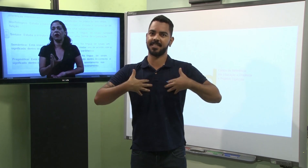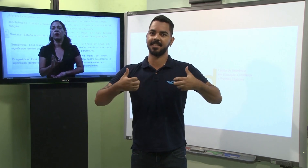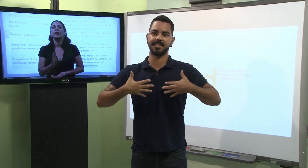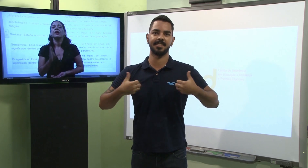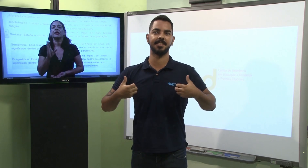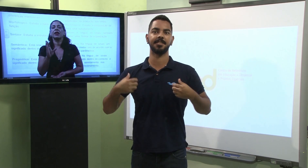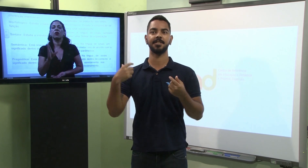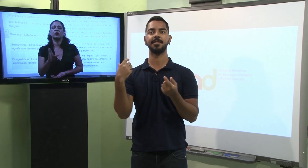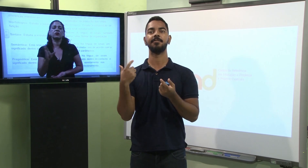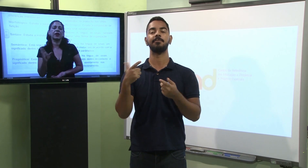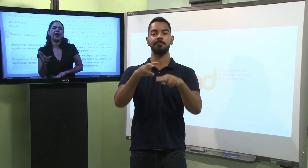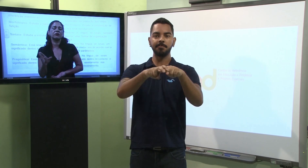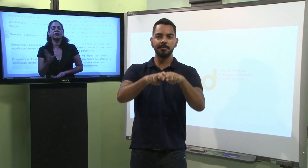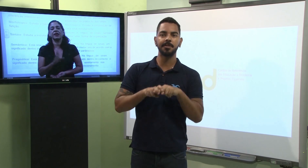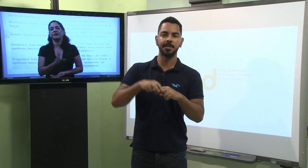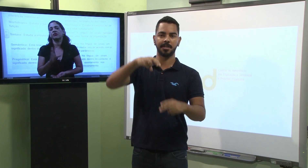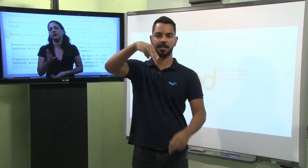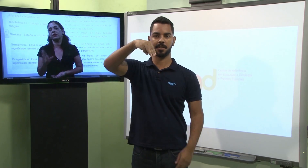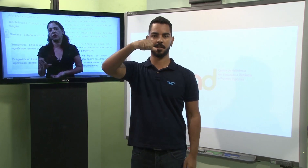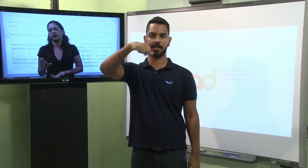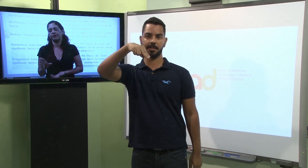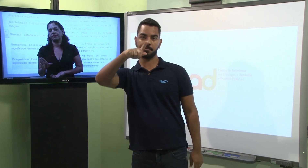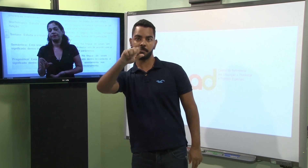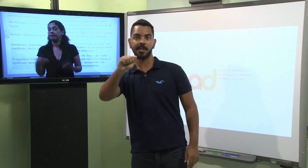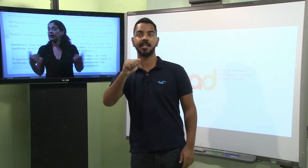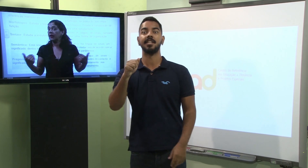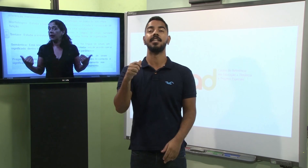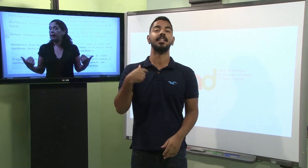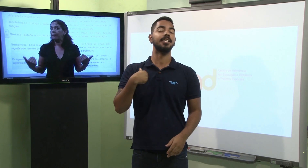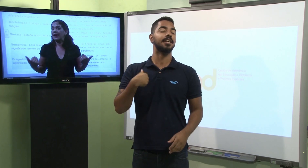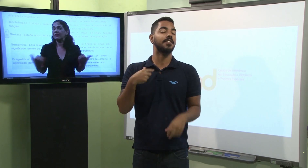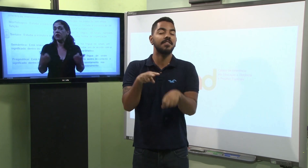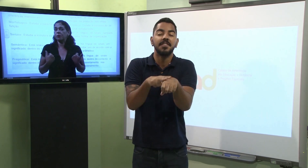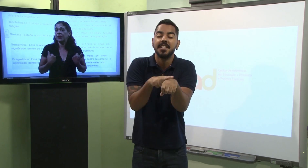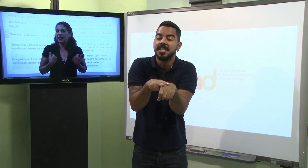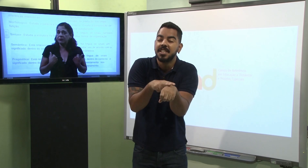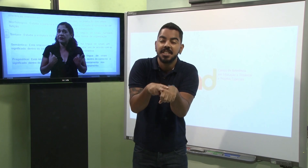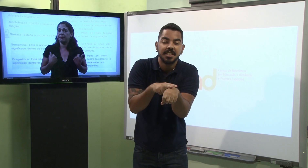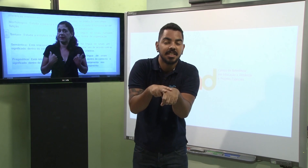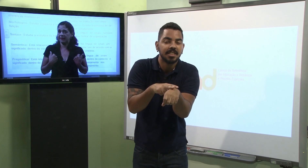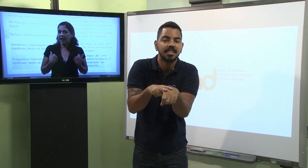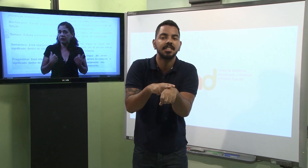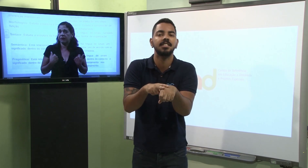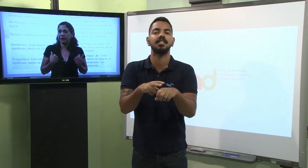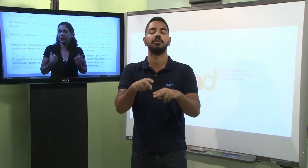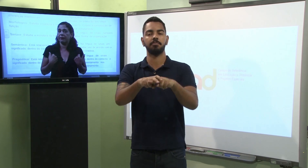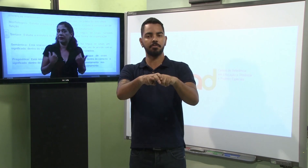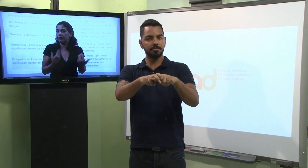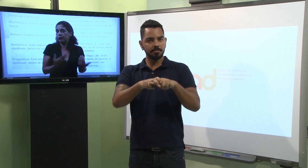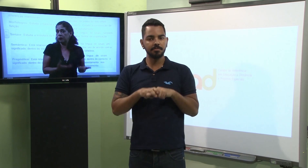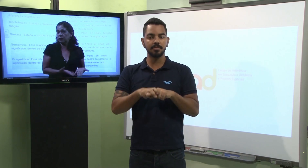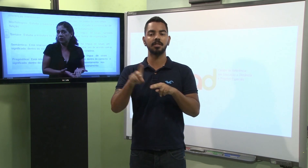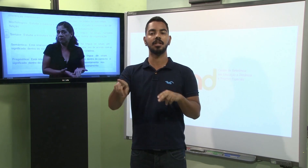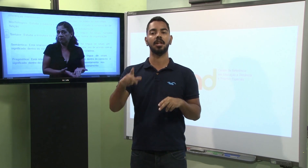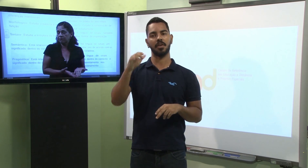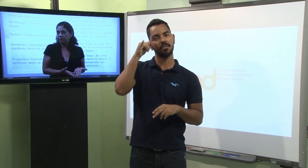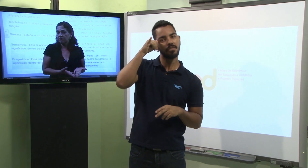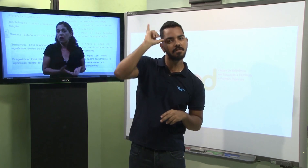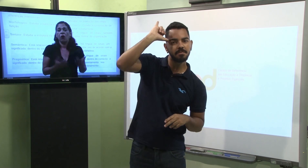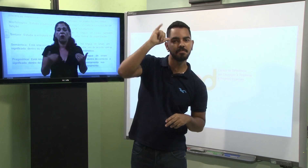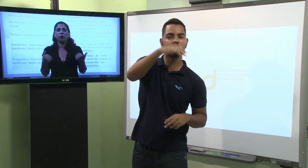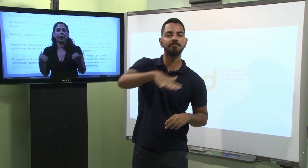isso é sinal que a engorda do gado será satisfatória. Mas nós poderíamos ter pensado também na manga